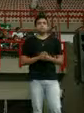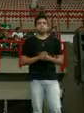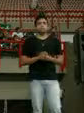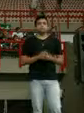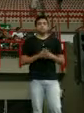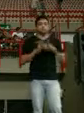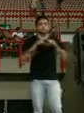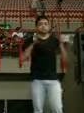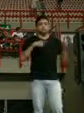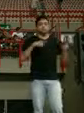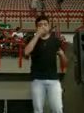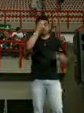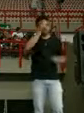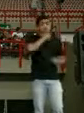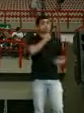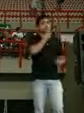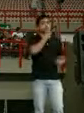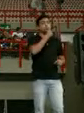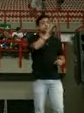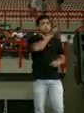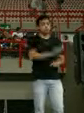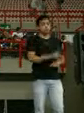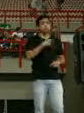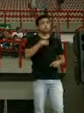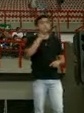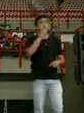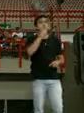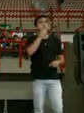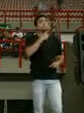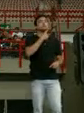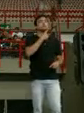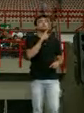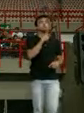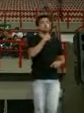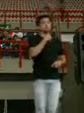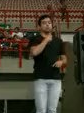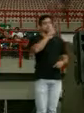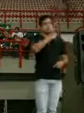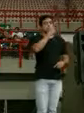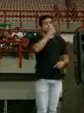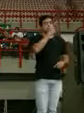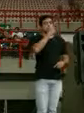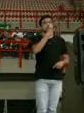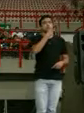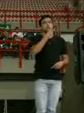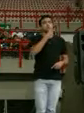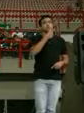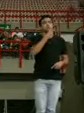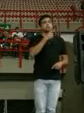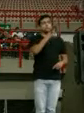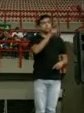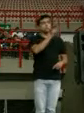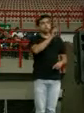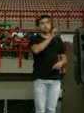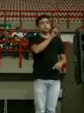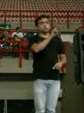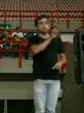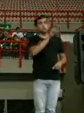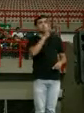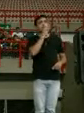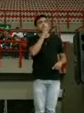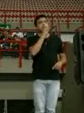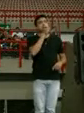Mas quando um homem grita, o som é baixo e forte. Peraí, quando o homem grita, o homem tem uma voz o quê? Mais grave. Então,